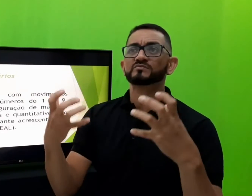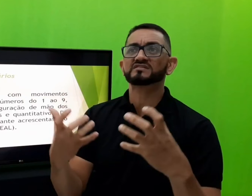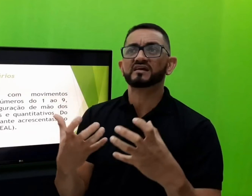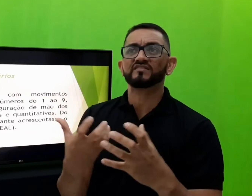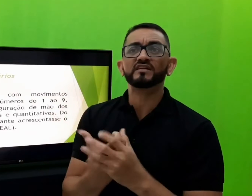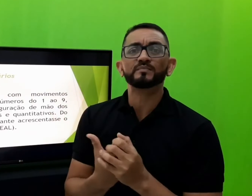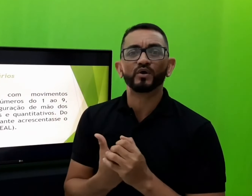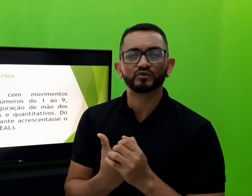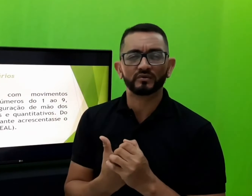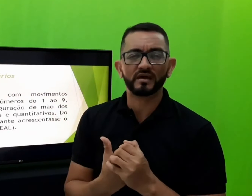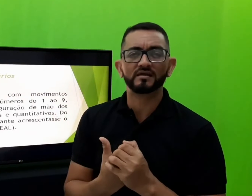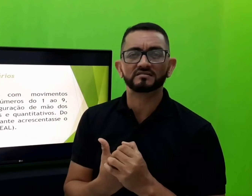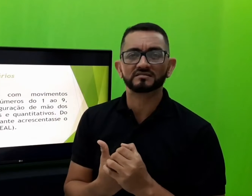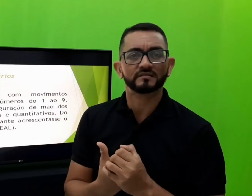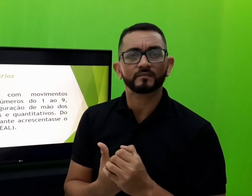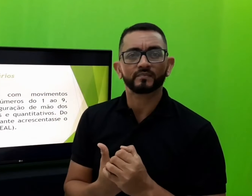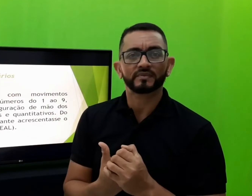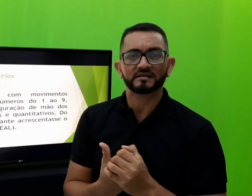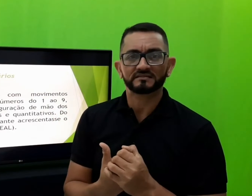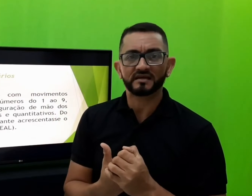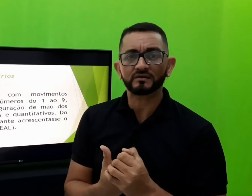estivéssemos escrevendo em português, certo?